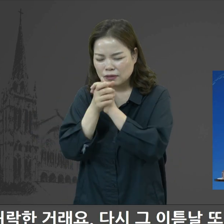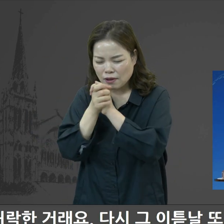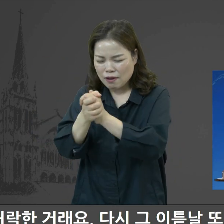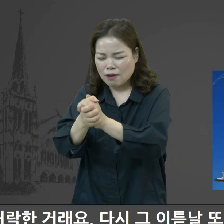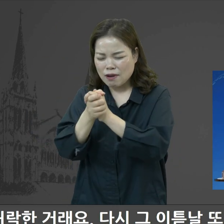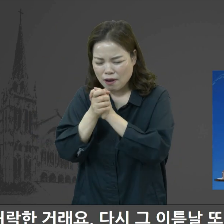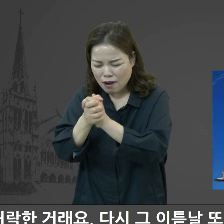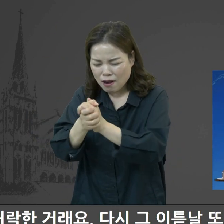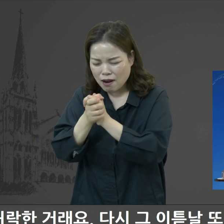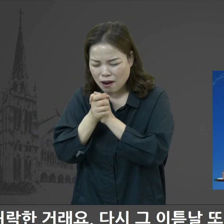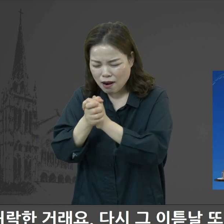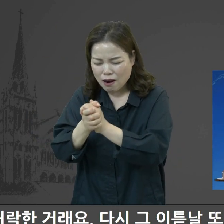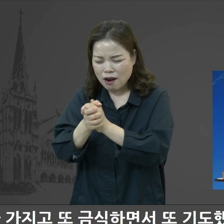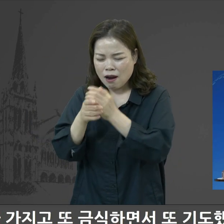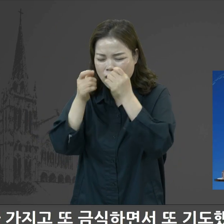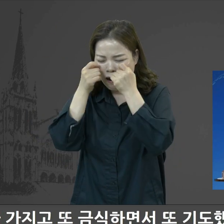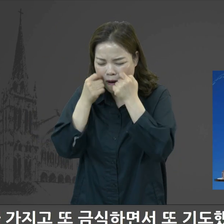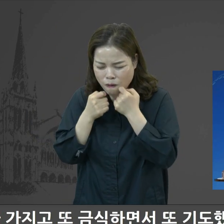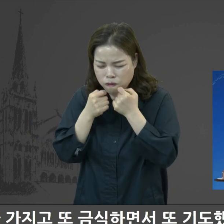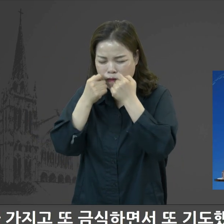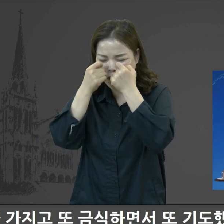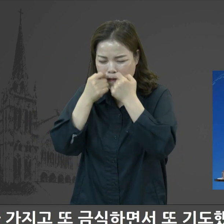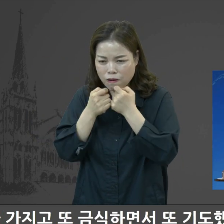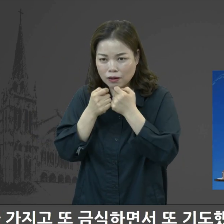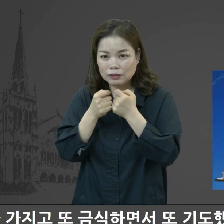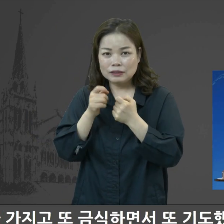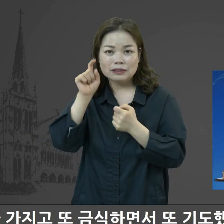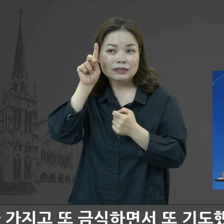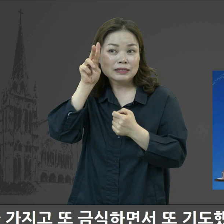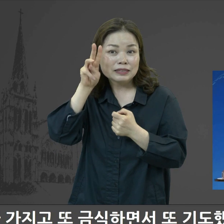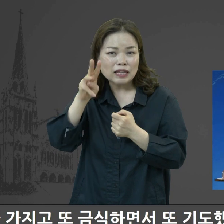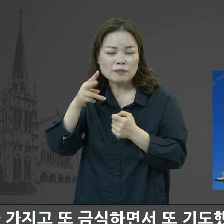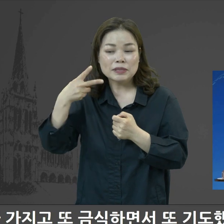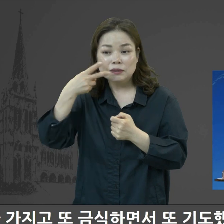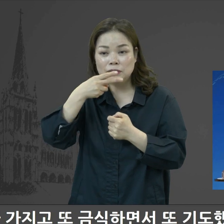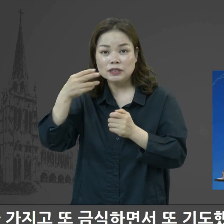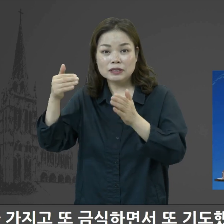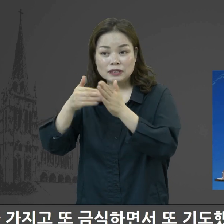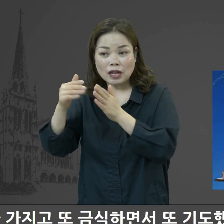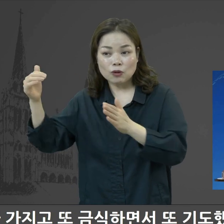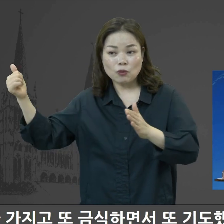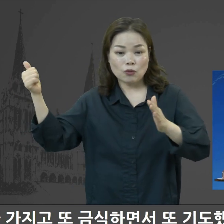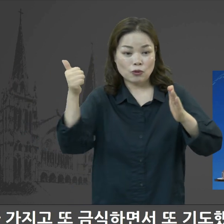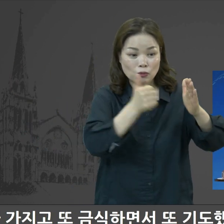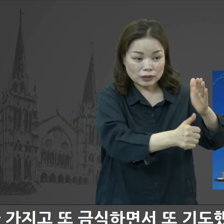기도했어요. 하나님 앞에 막 울면서. 그리고 3일 금식 기도하고 또 내려왔는데요.